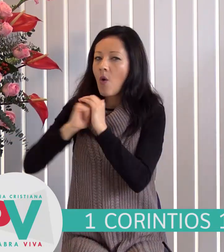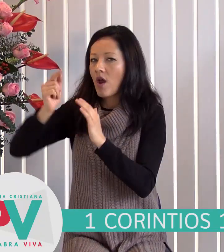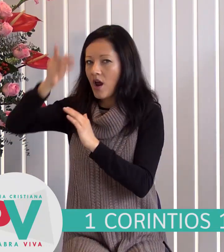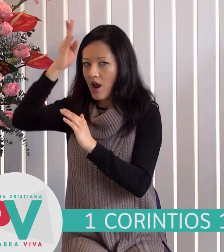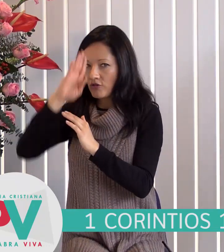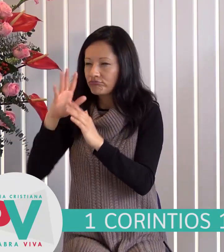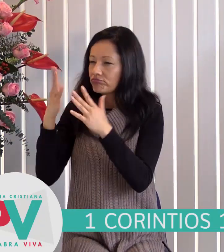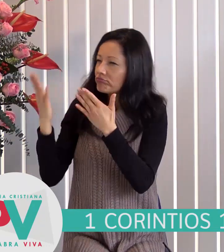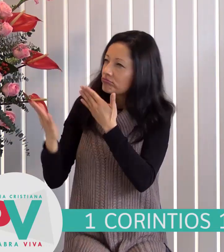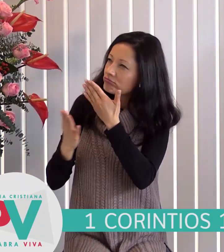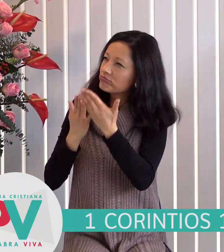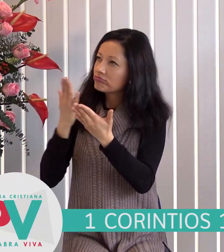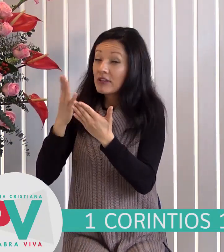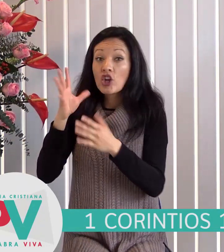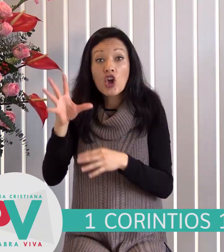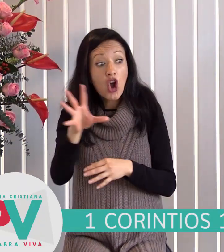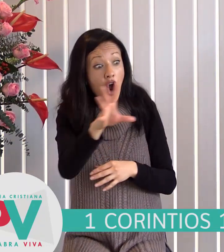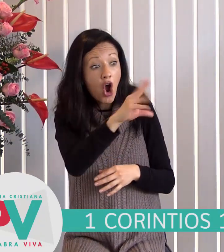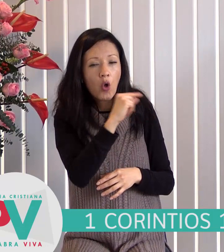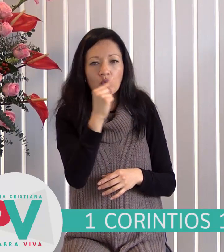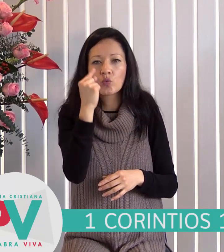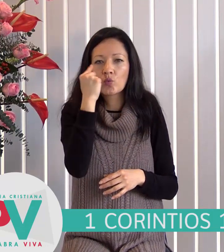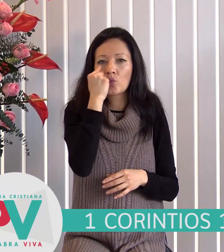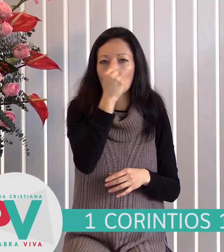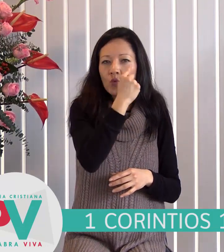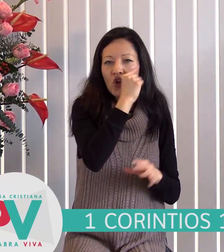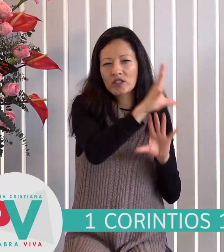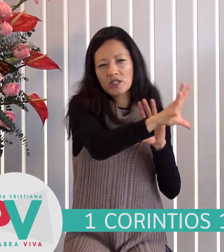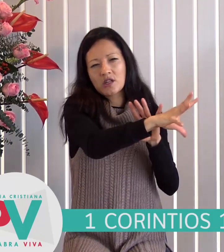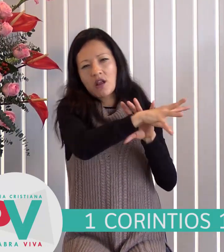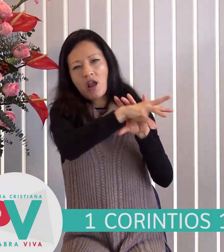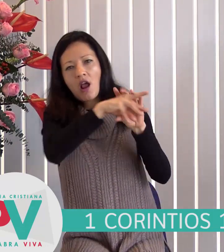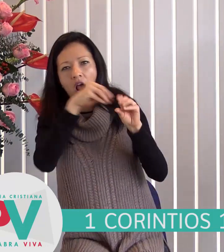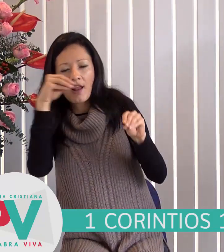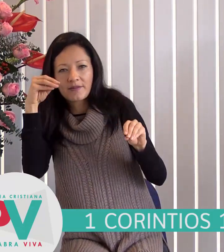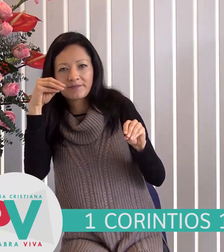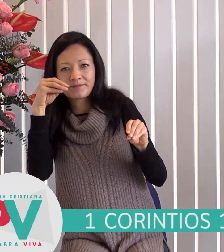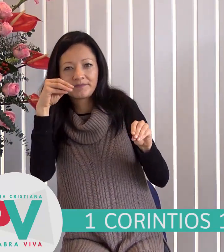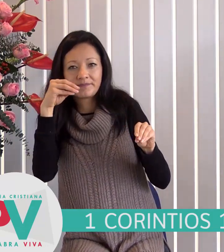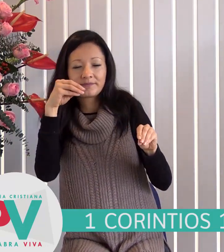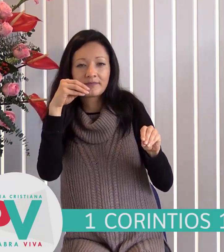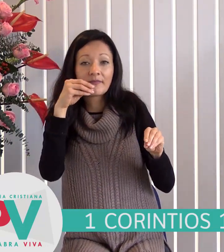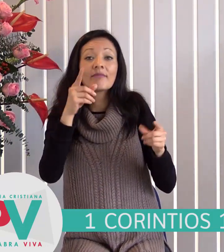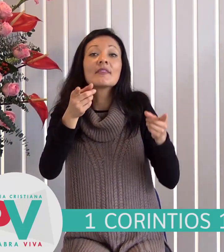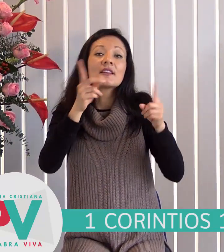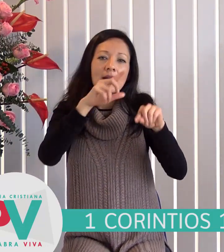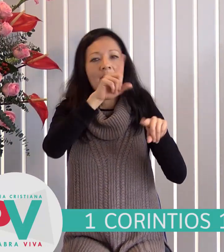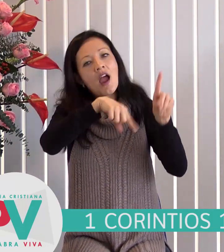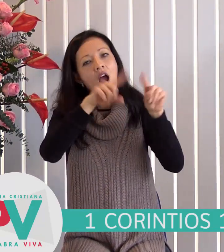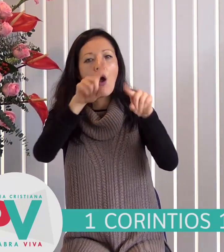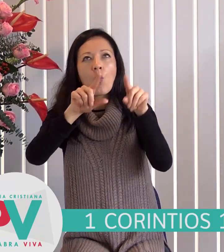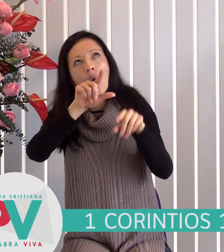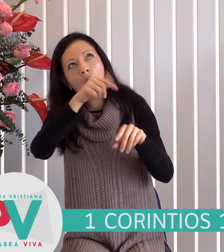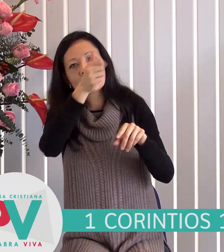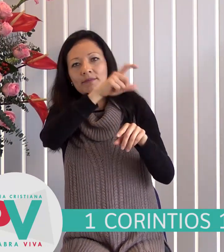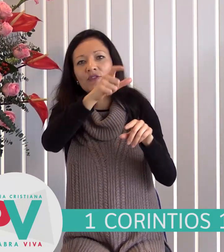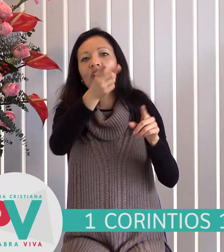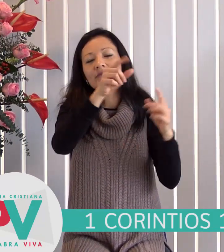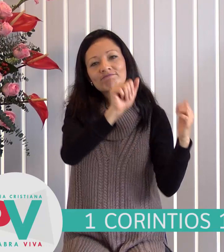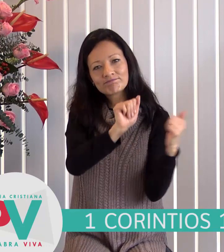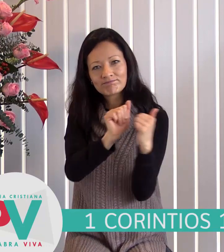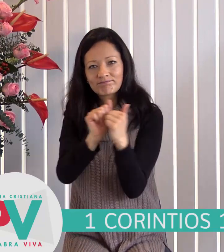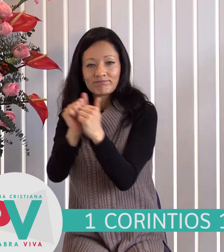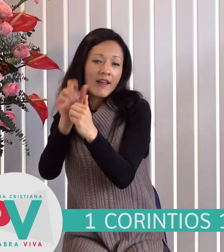rendirle fiesta, pues salieron todos los judíos. No solamente los judíos, lo vimos la semana pasada en Apocalipsis, hubo otra gente